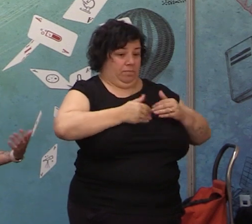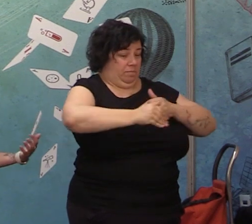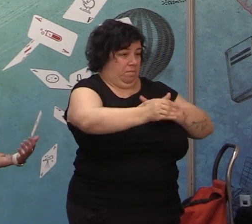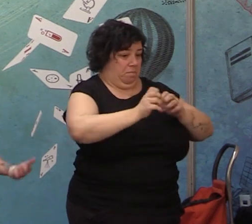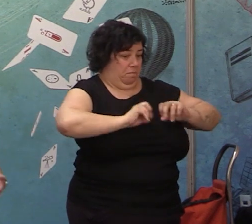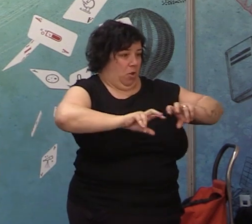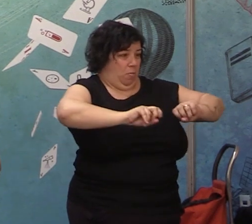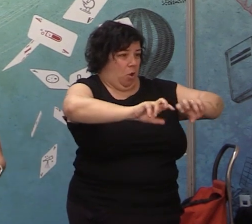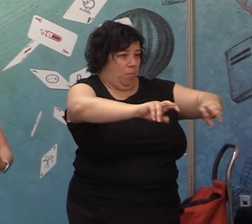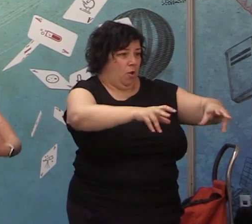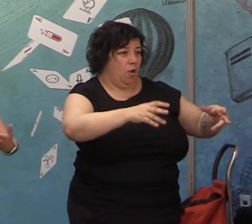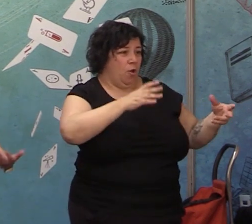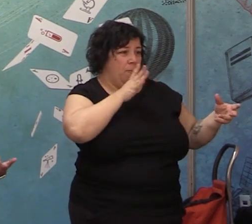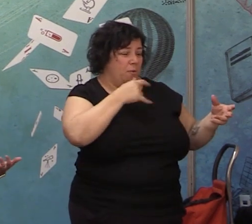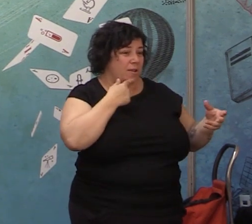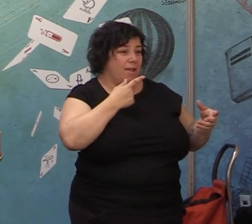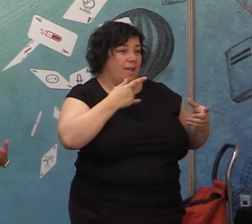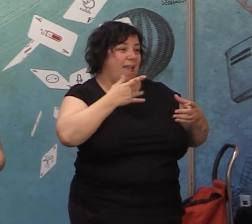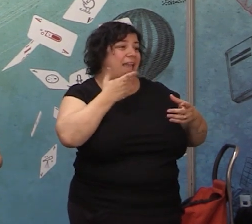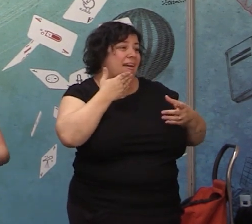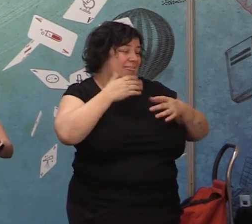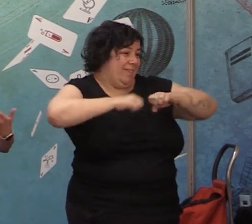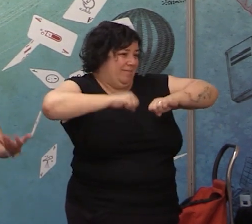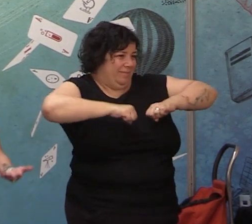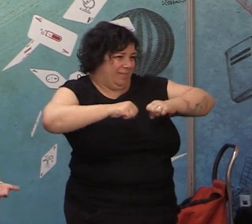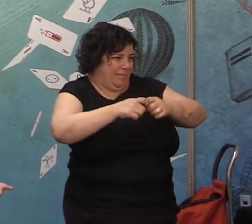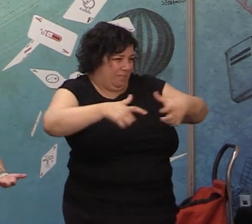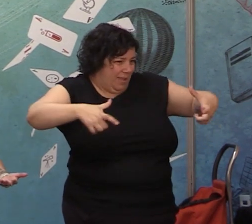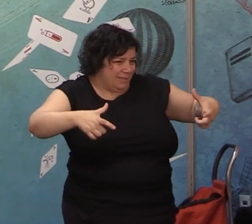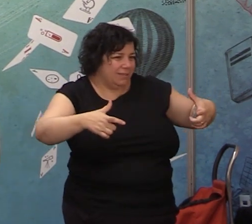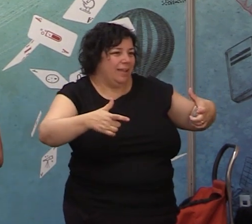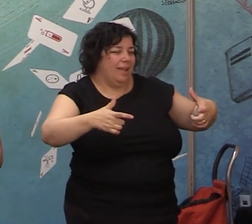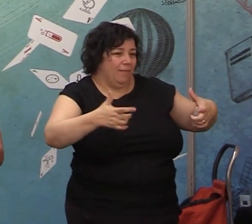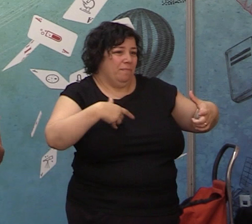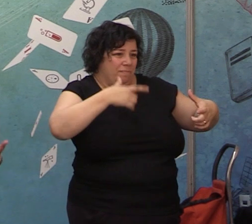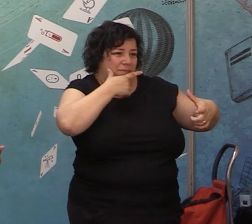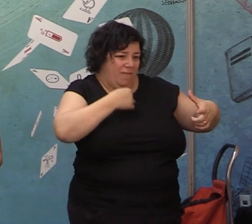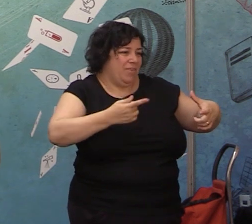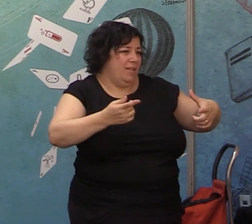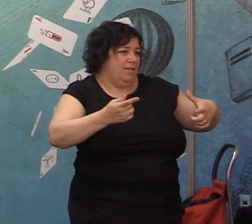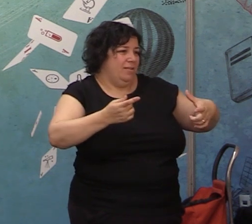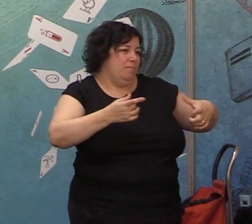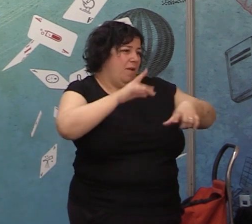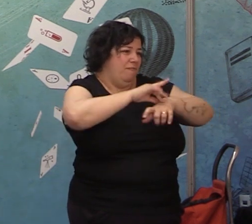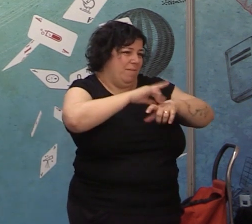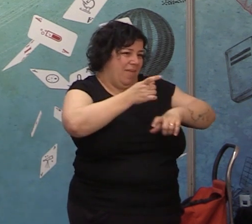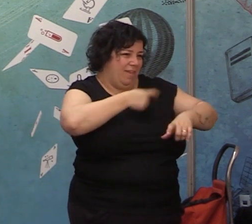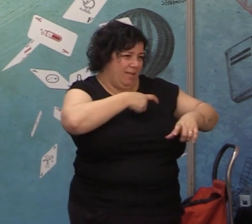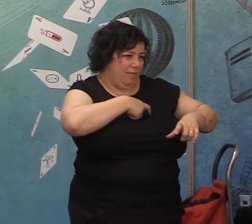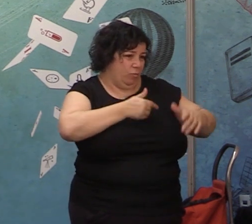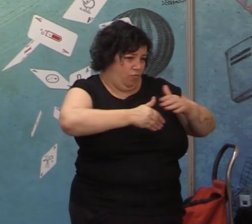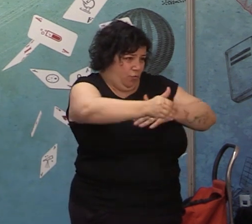porque cada vez hay más ancianos y por tanto pues vamos a tener más papeletas para tener enfermedades